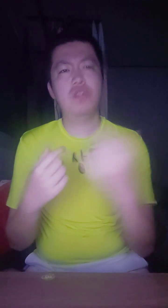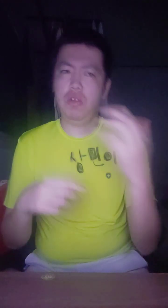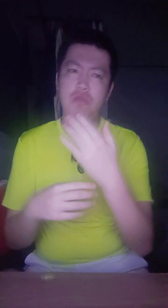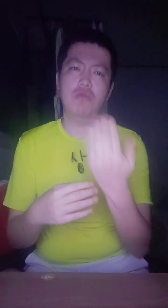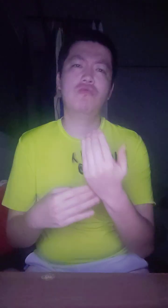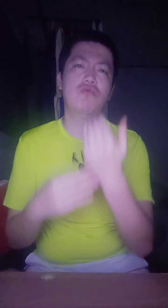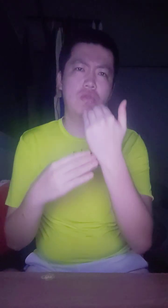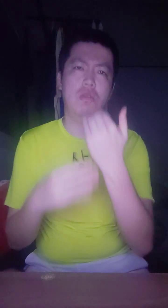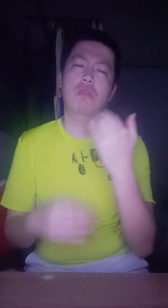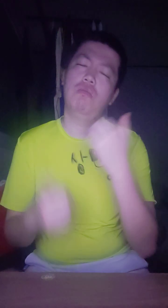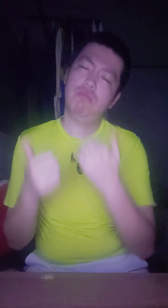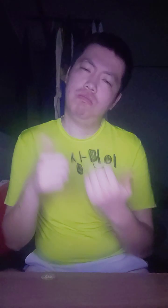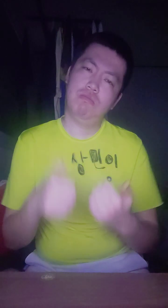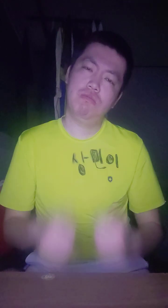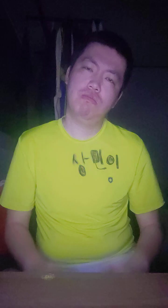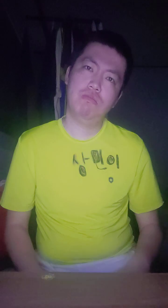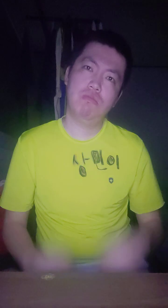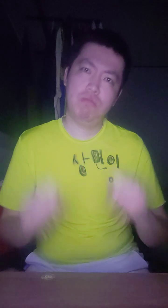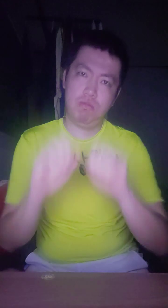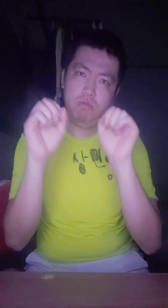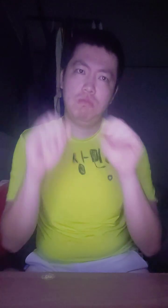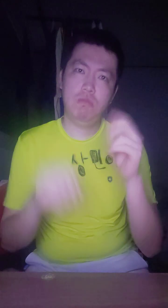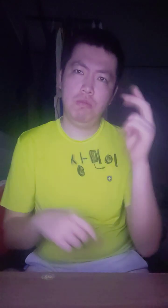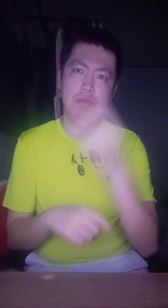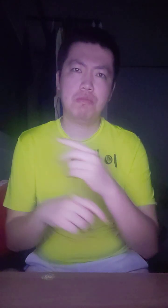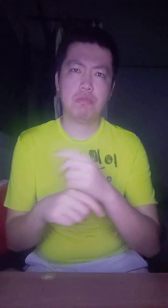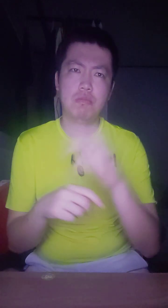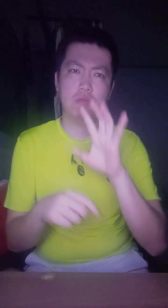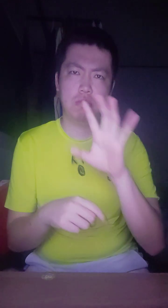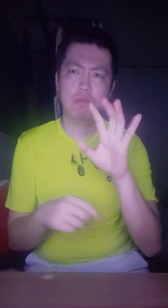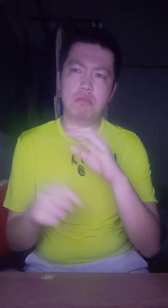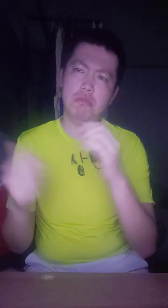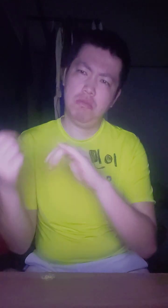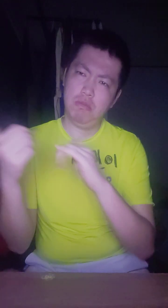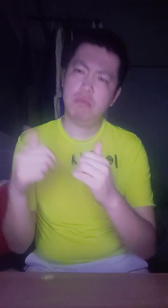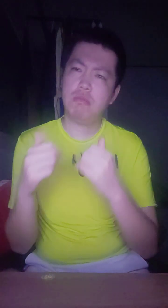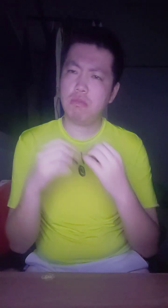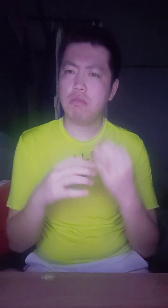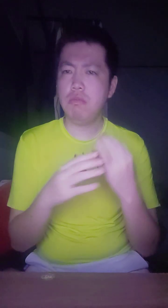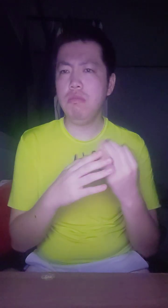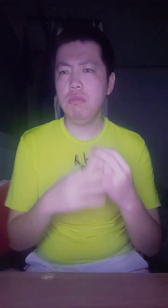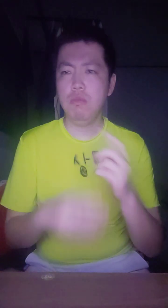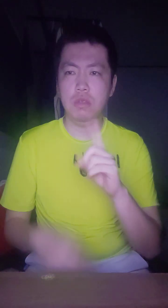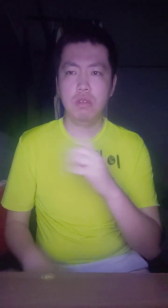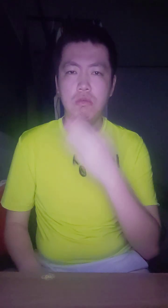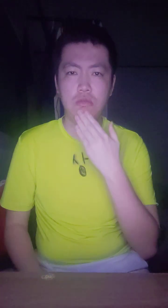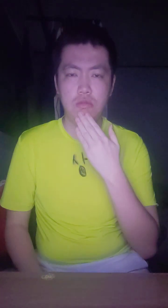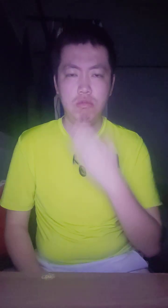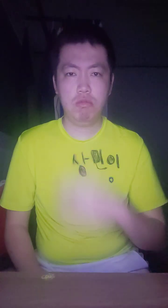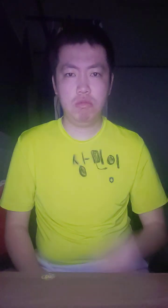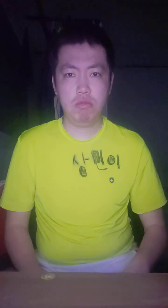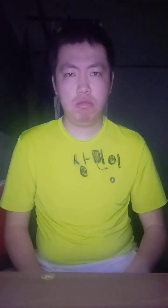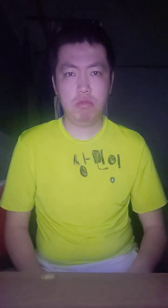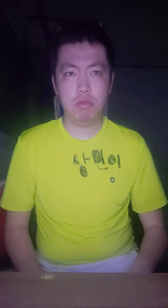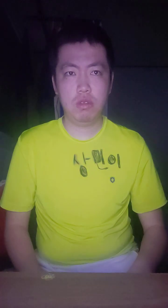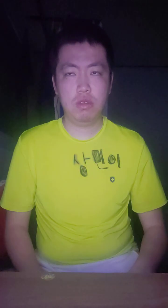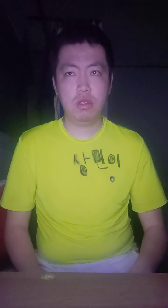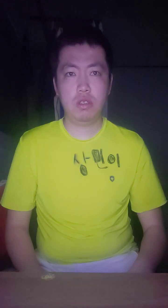하고. 건강했던 여고생이 갑자기 화장실에서 의식불명이 된 이유는 무엇일까요?